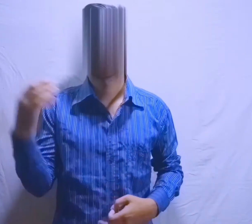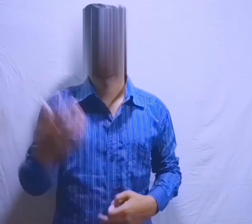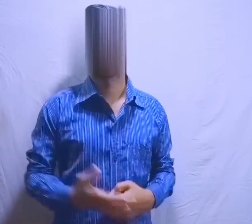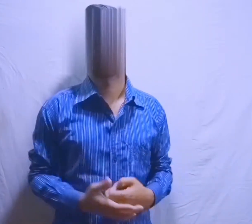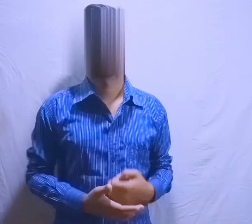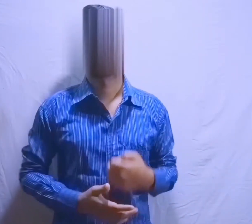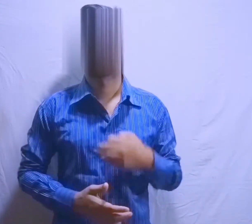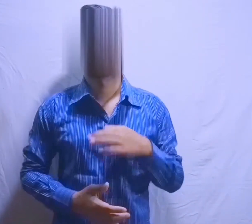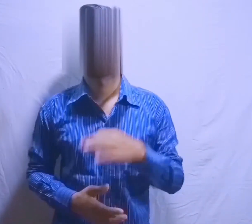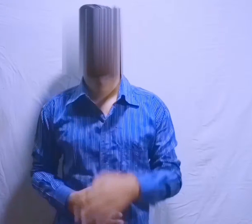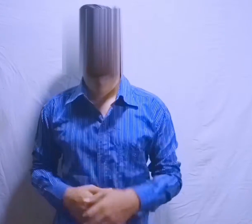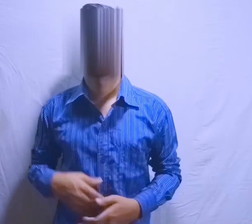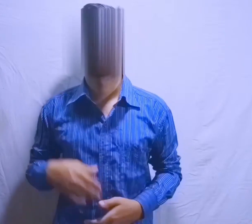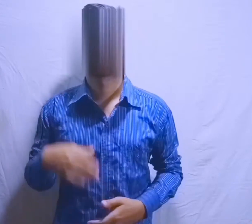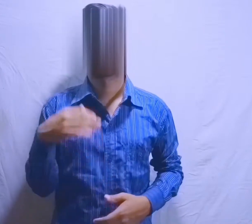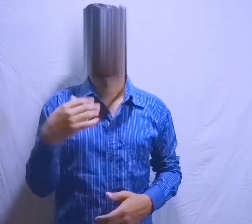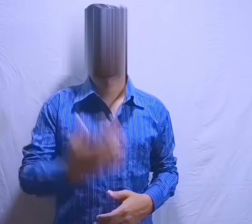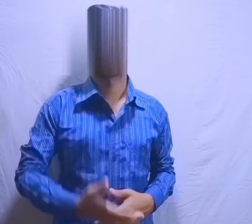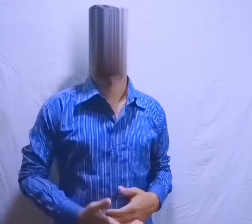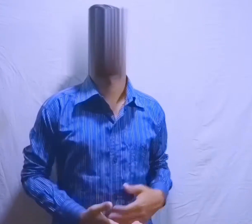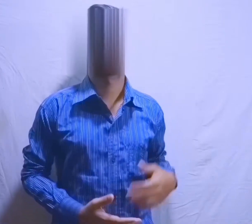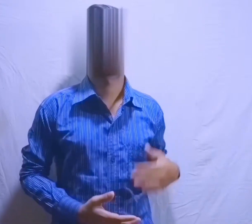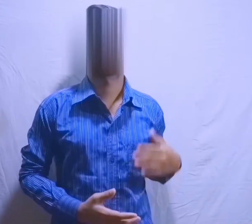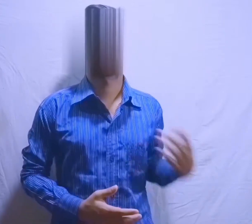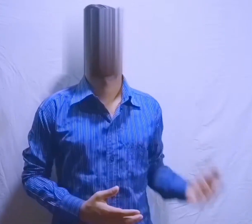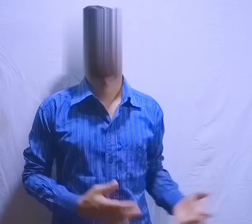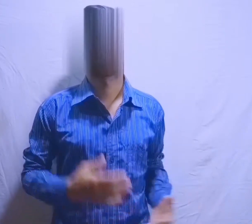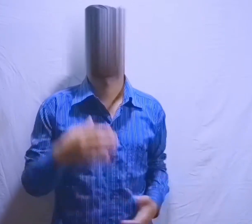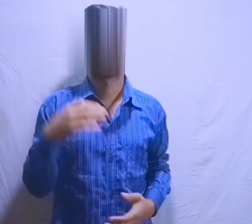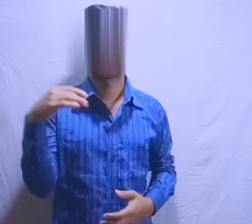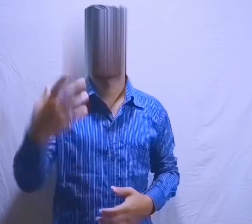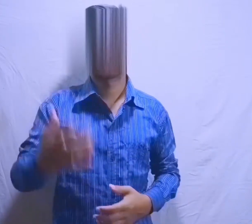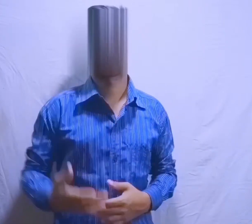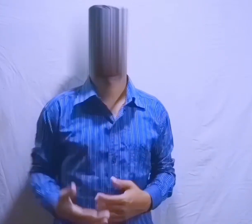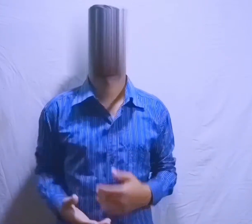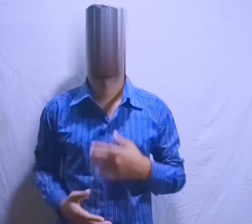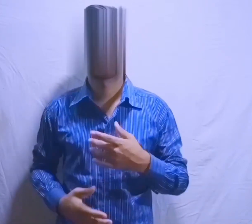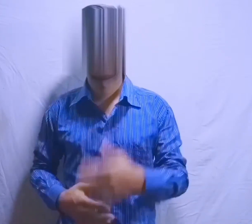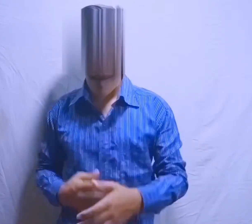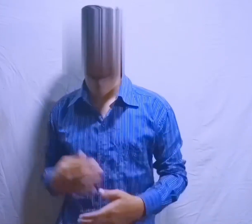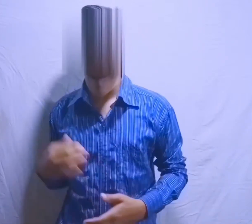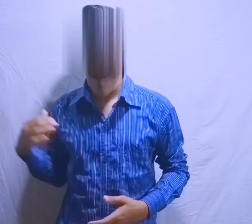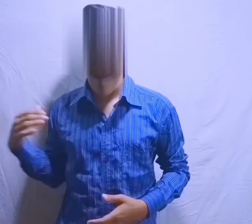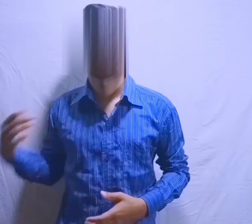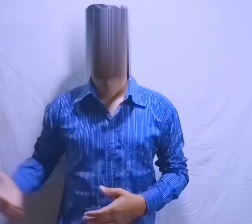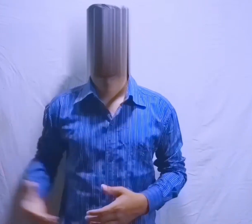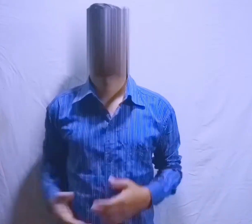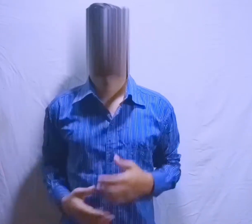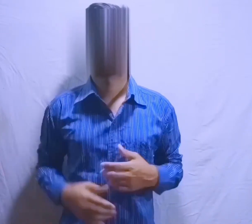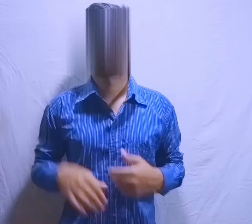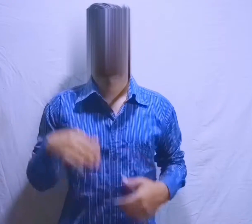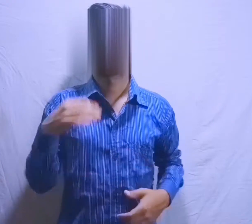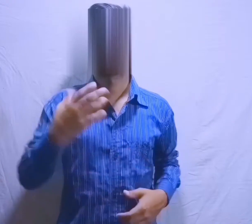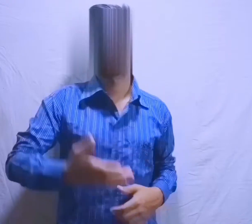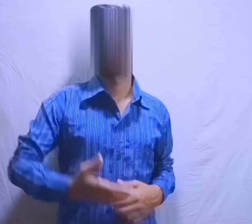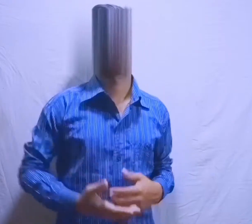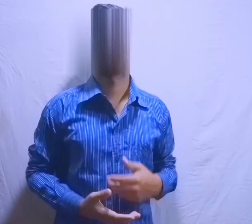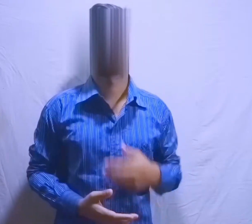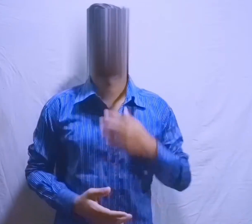করবেন। আদা যে শুধু রান্নাঘরে রান্নারই স্বাদ বাড়ায় তা নয়, আদার একাধিক